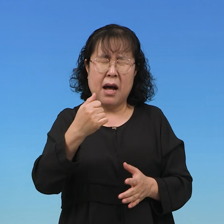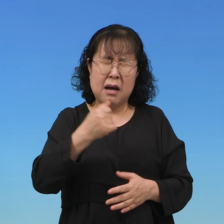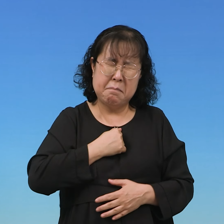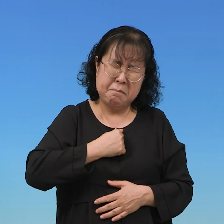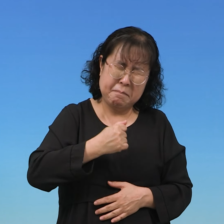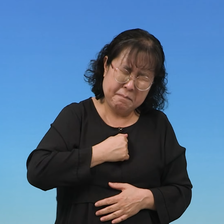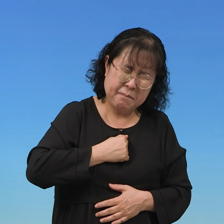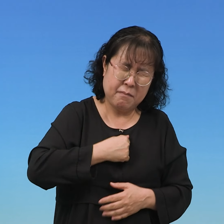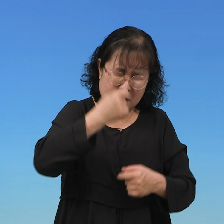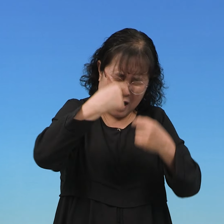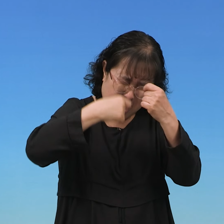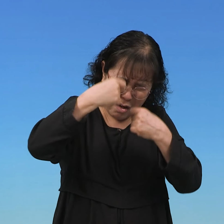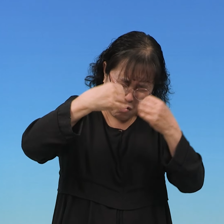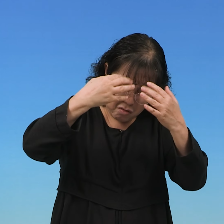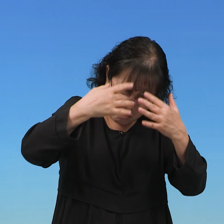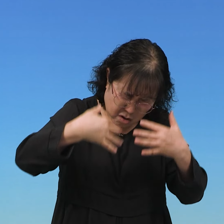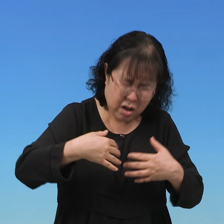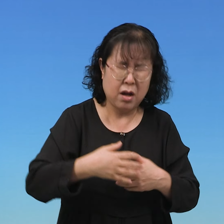견뎌서 통곡을 합니다.